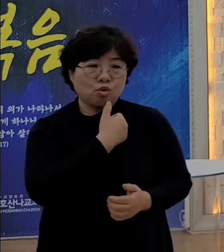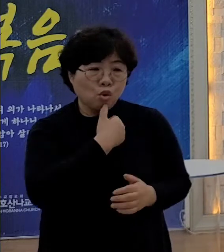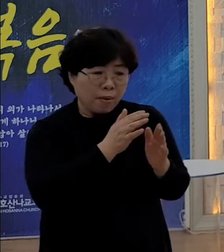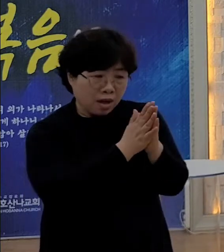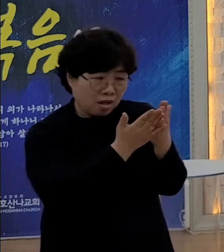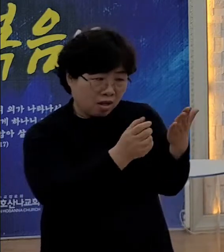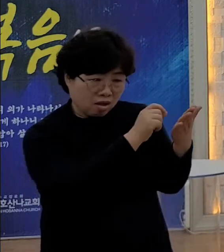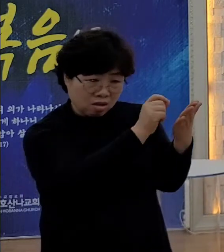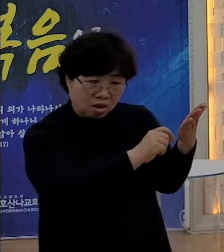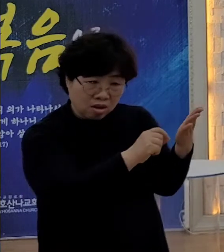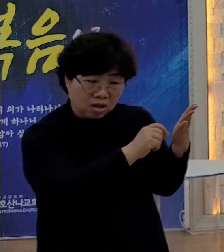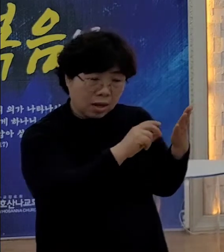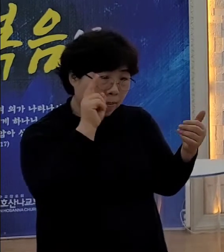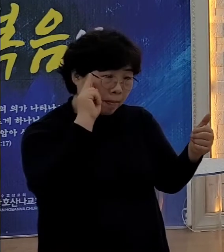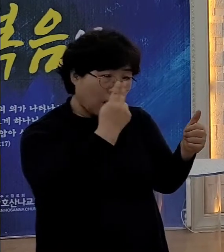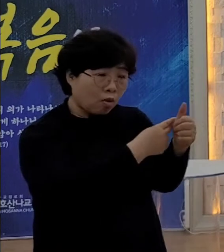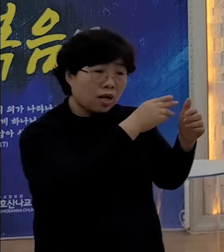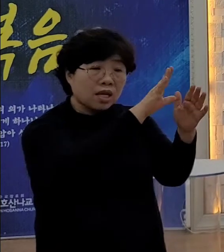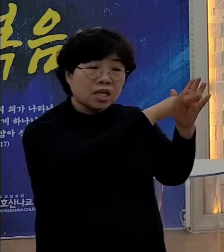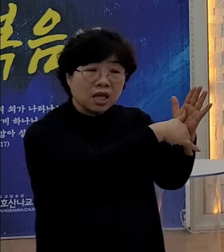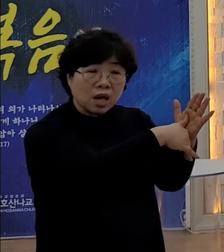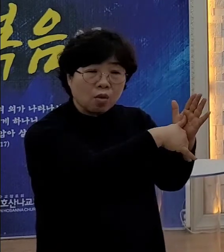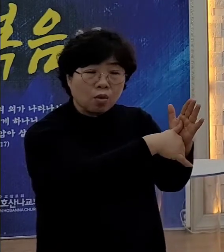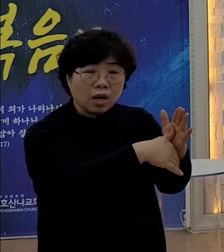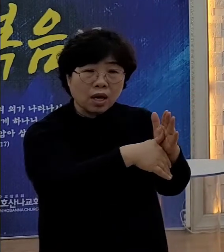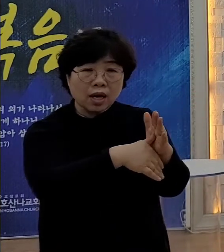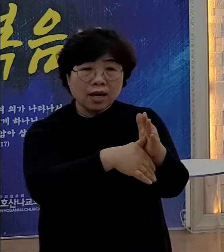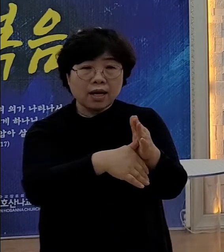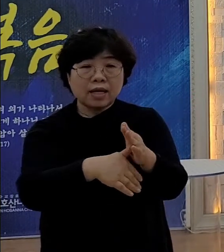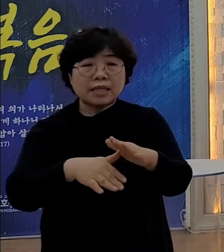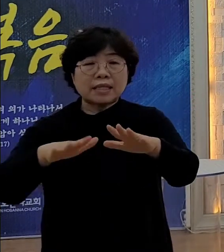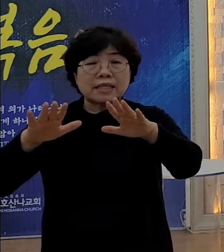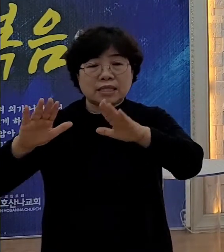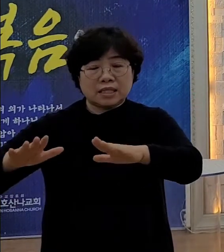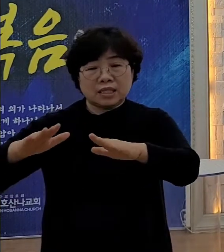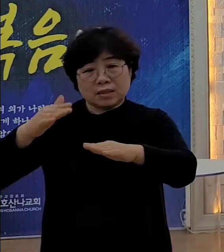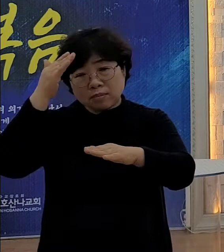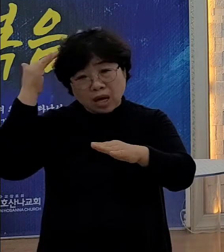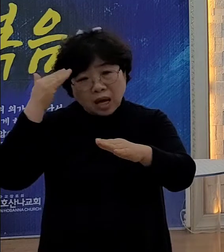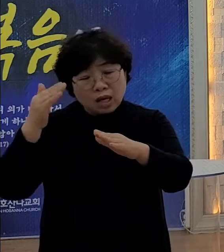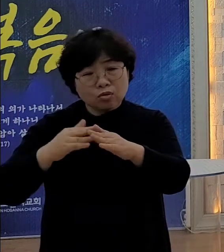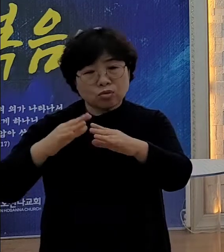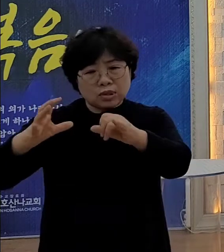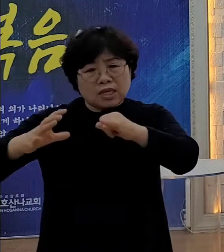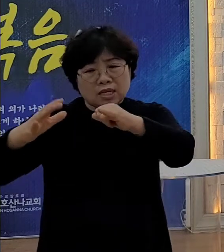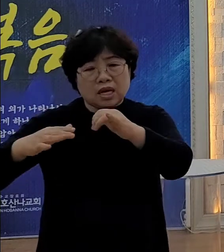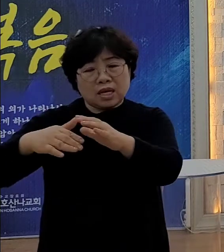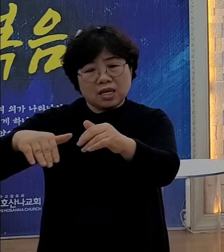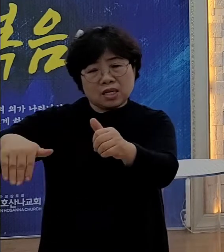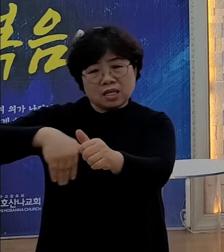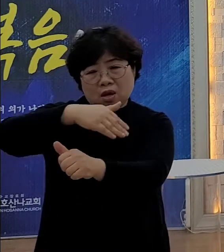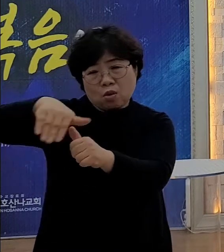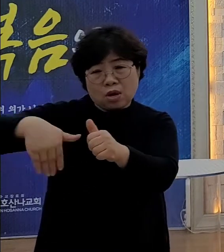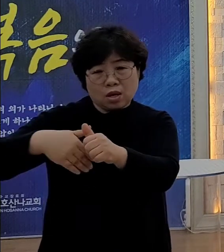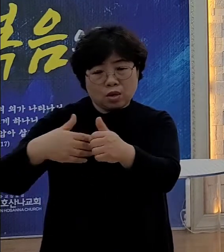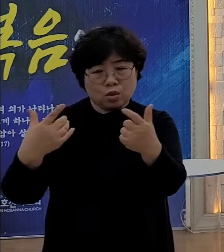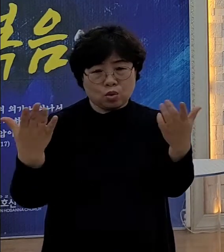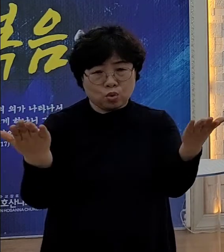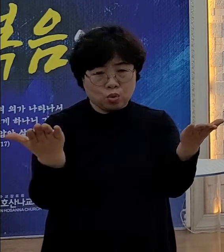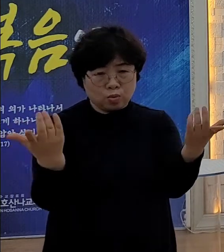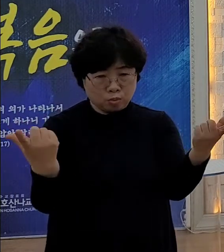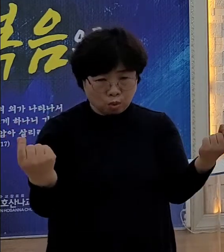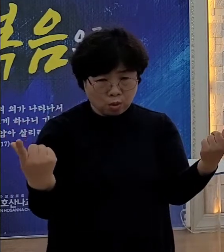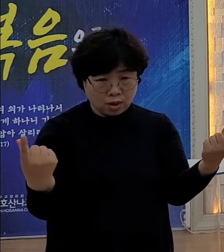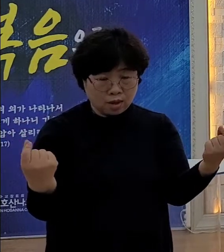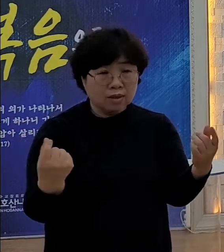로마서를 기록하는 이 바울의 시대도 이랬지만 오늘 이 시대도 이 하나님의 진노가 가득 이 복음이 필요한